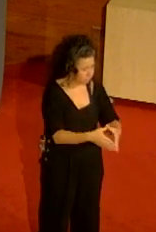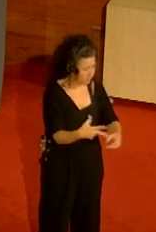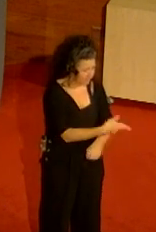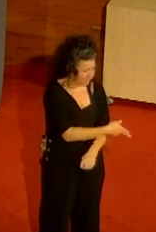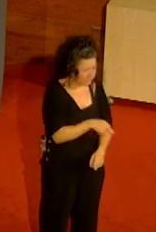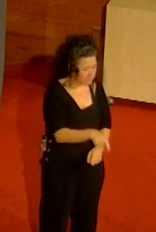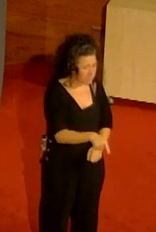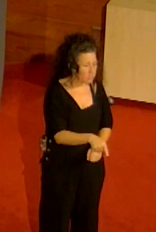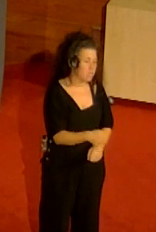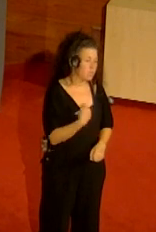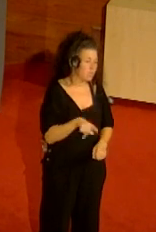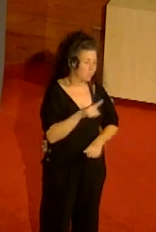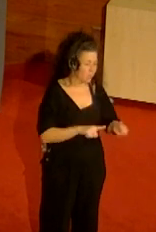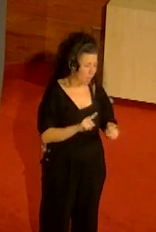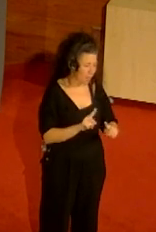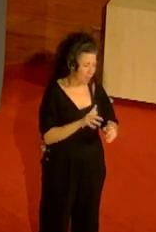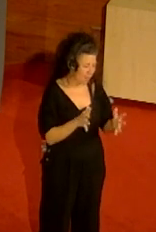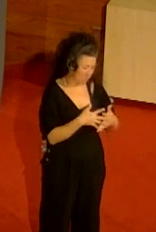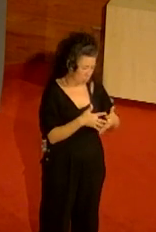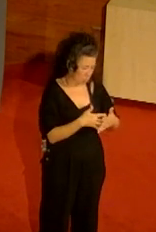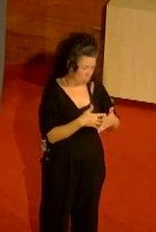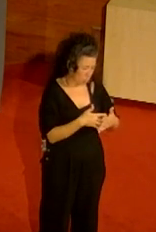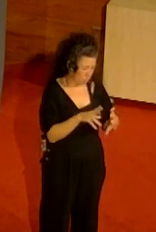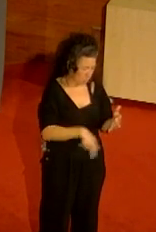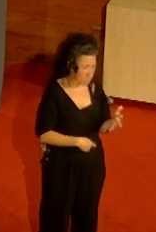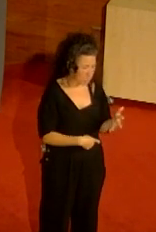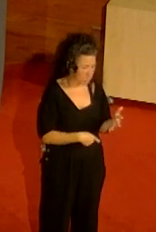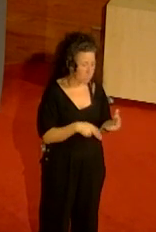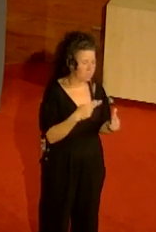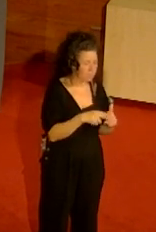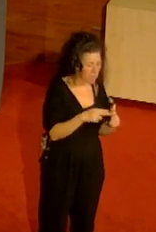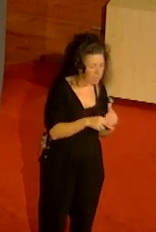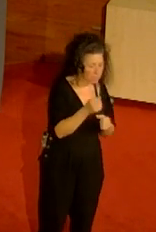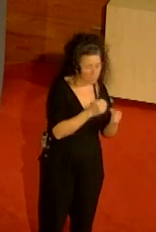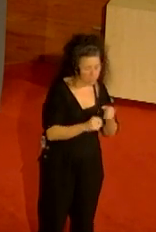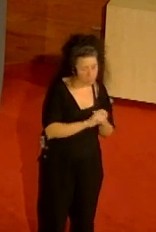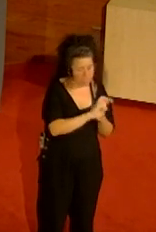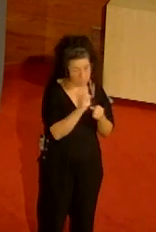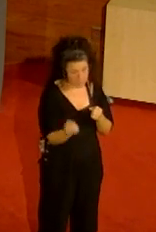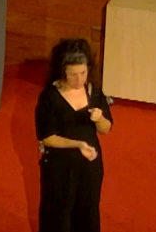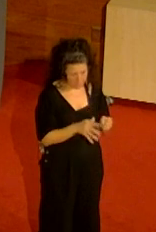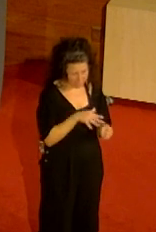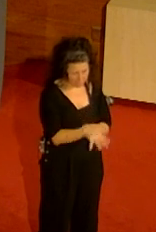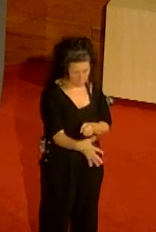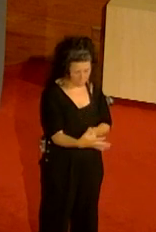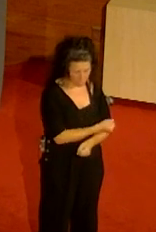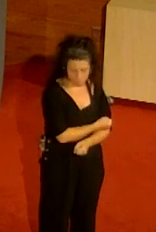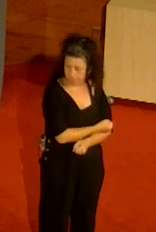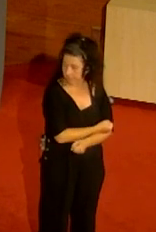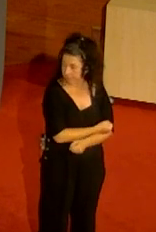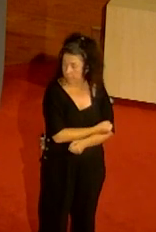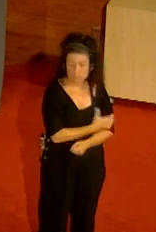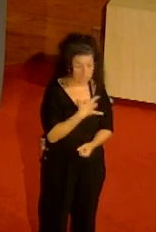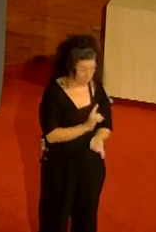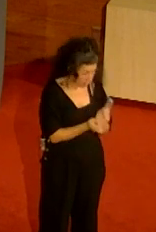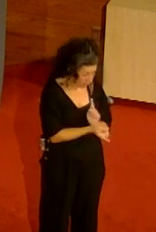es un problema más estructural, que evidentemente en el que interviene la política, la economía, bueno, ya... Bueno... ¿Y que se puede cambiar?